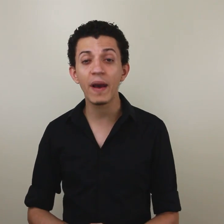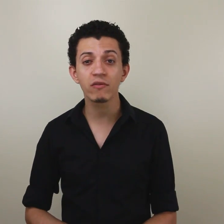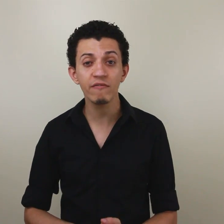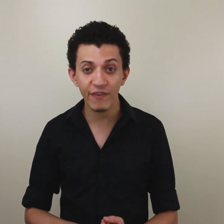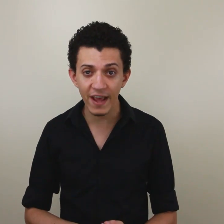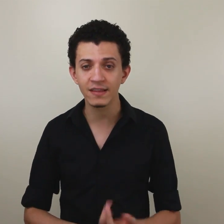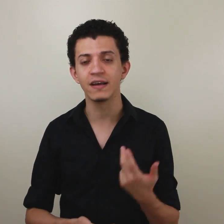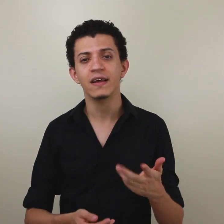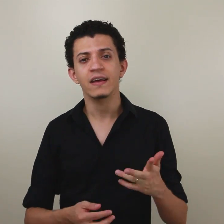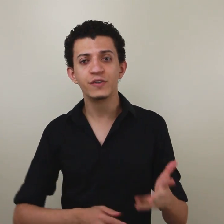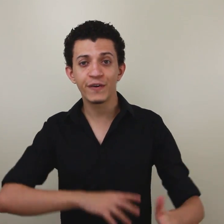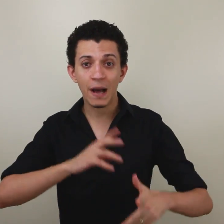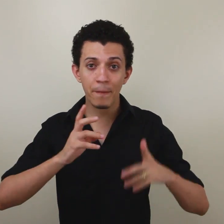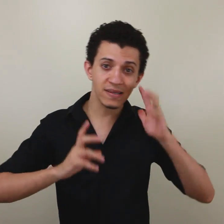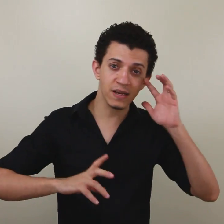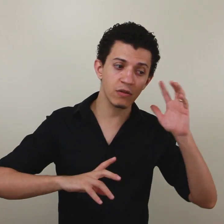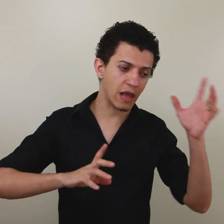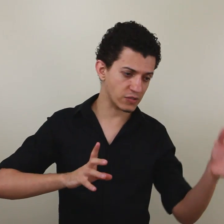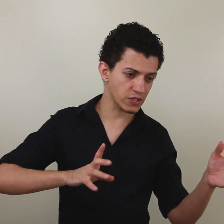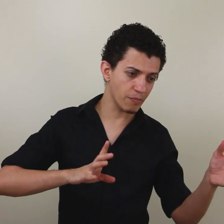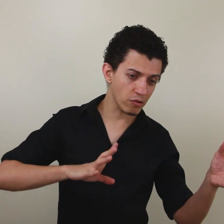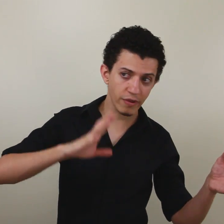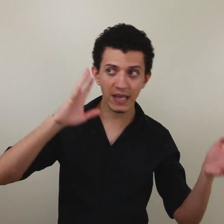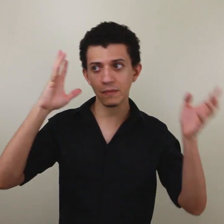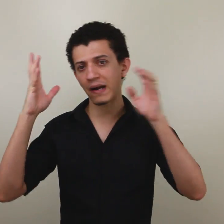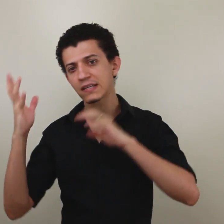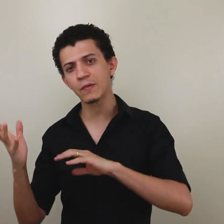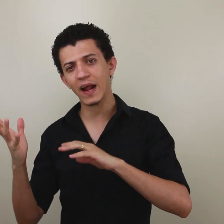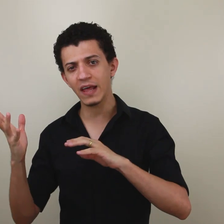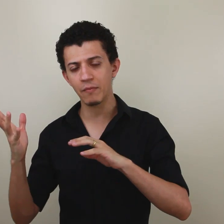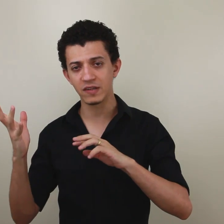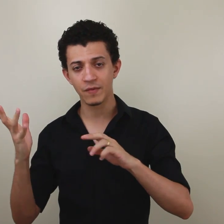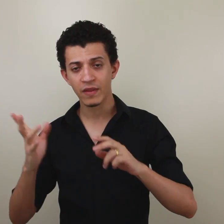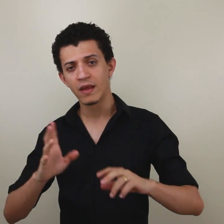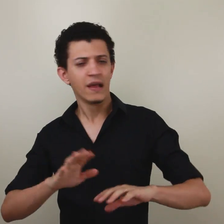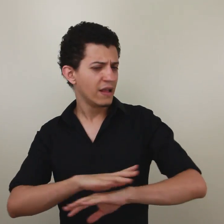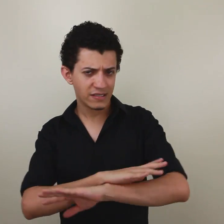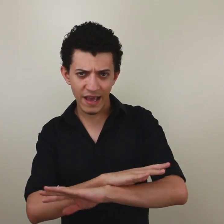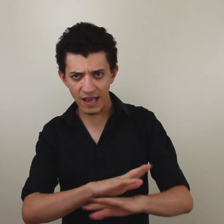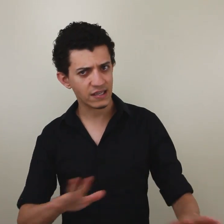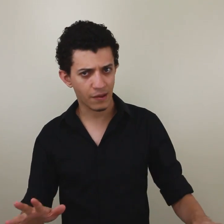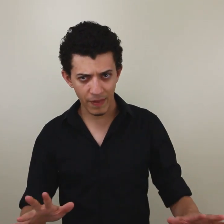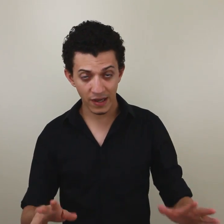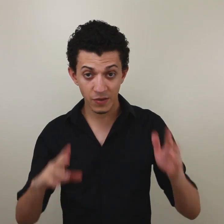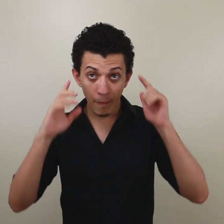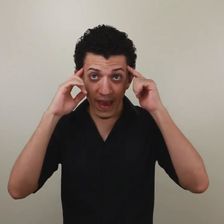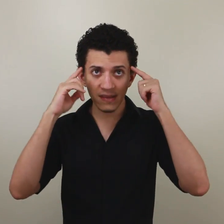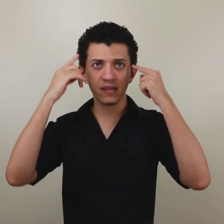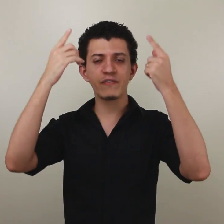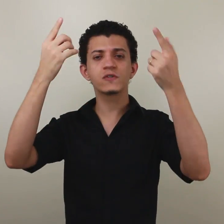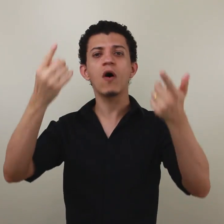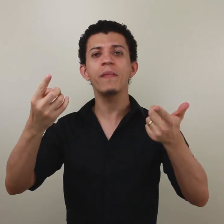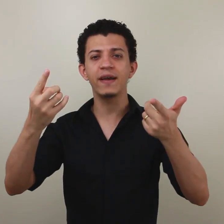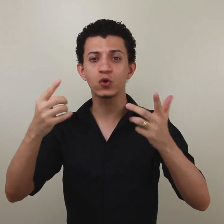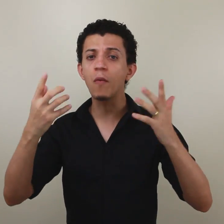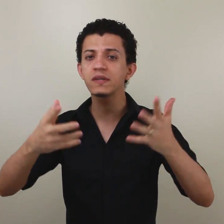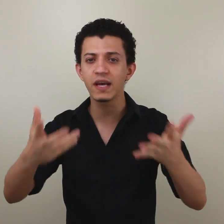Roberto enfrenta, de ficar pensando as coisas em português e passando para Libras. Esquece essa parte. Pensa visualmente. Como que seria